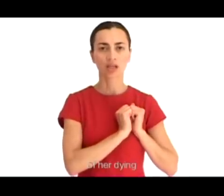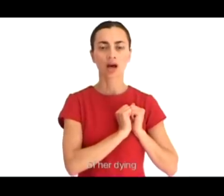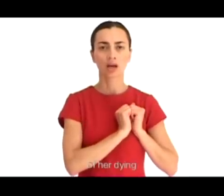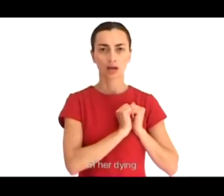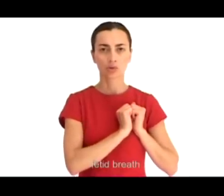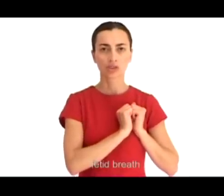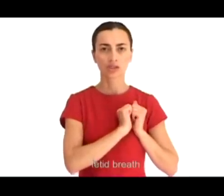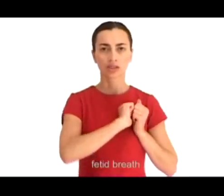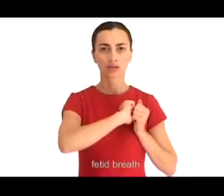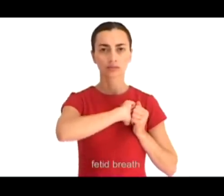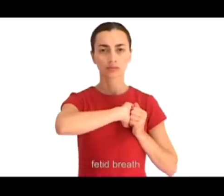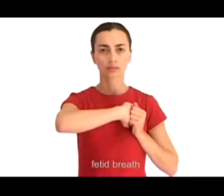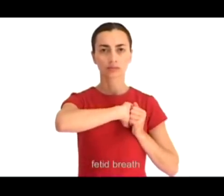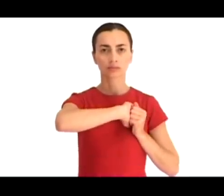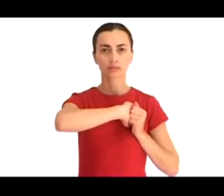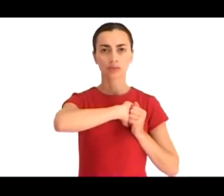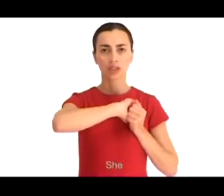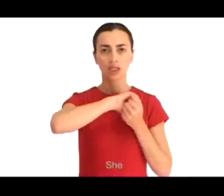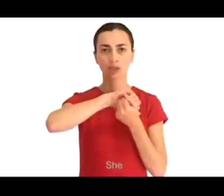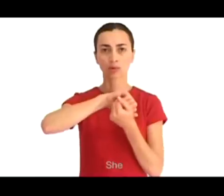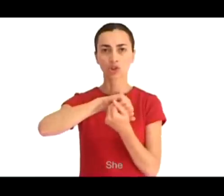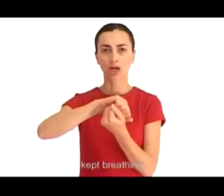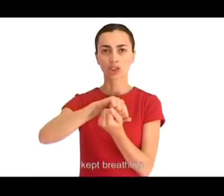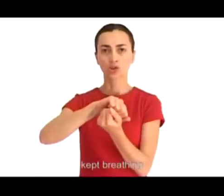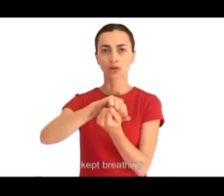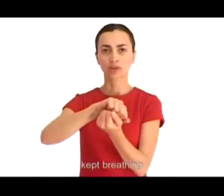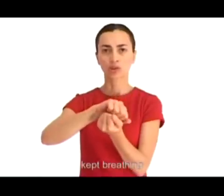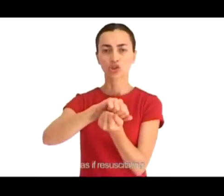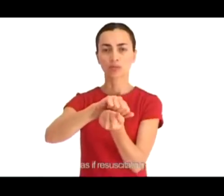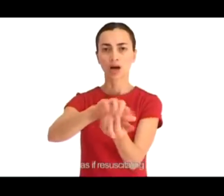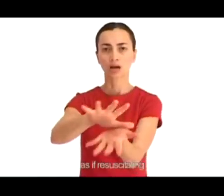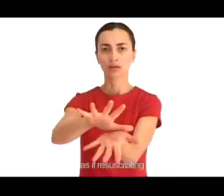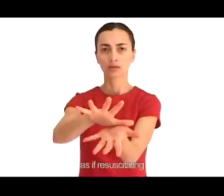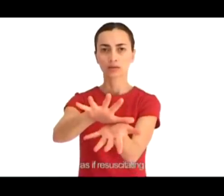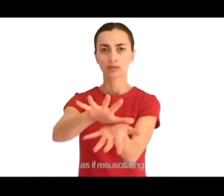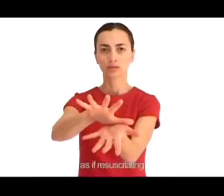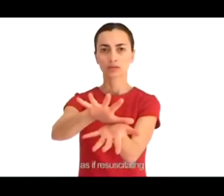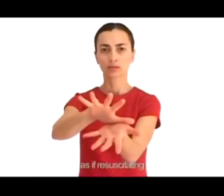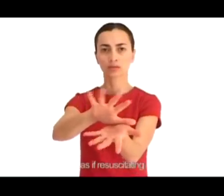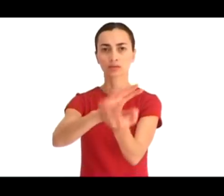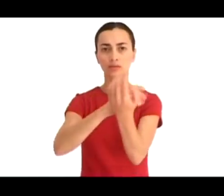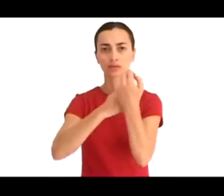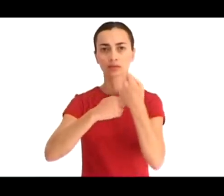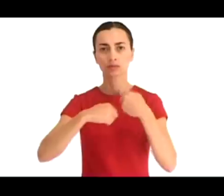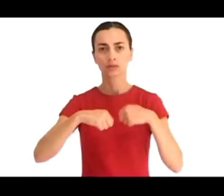המצחינה, הגוססת. היא ממשיכה לנשוף כמנשימה,